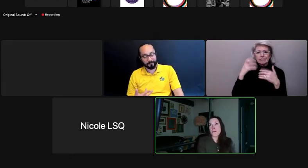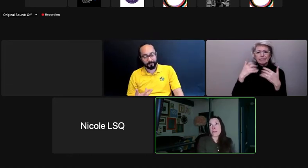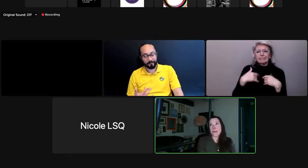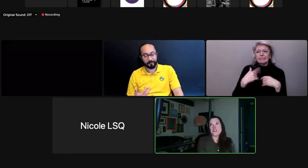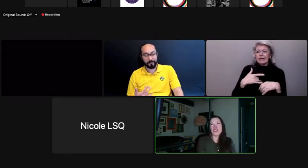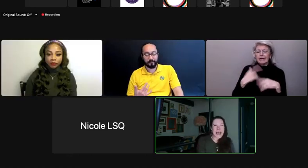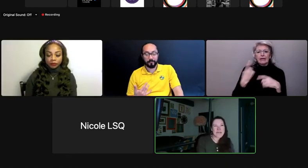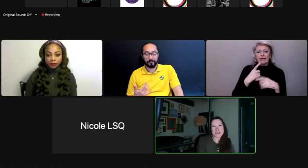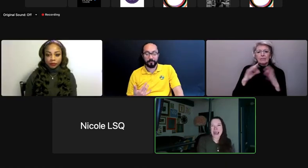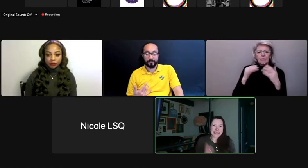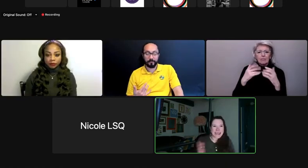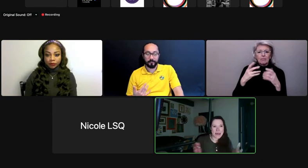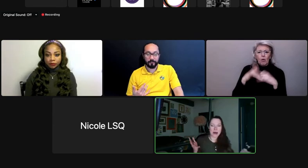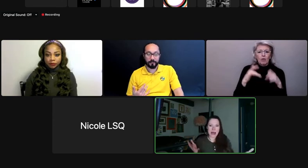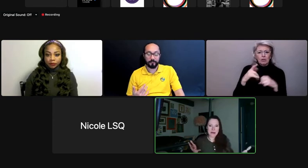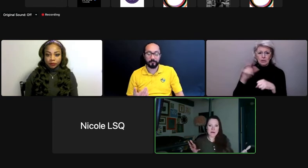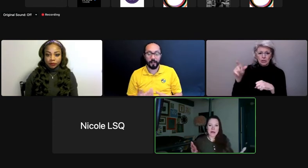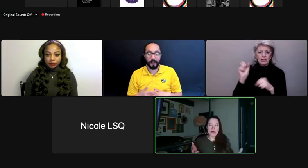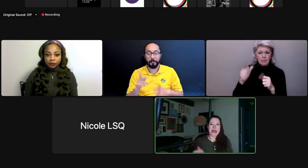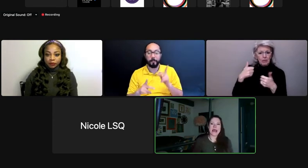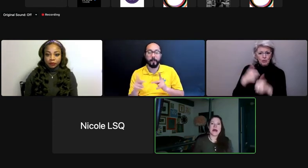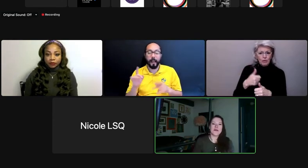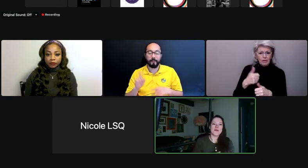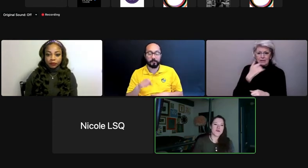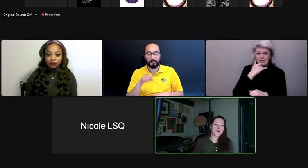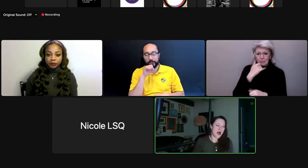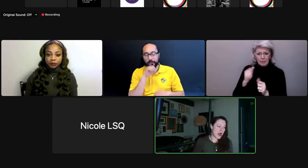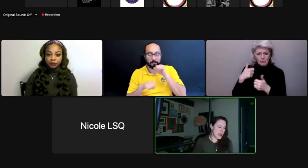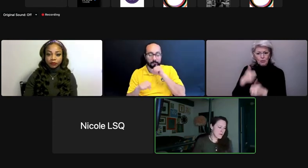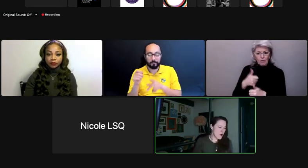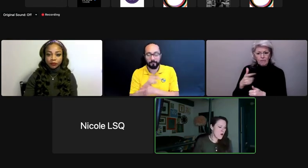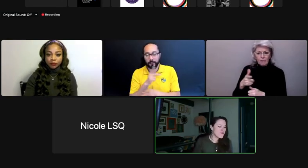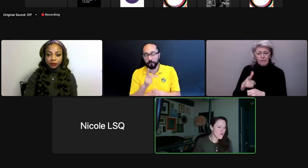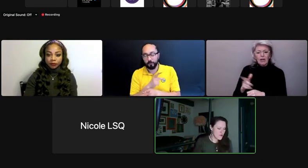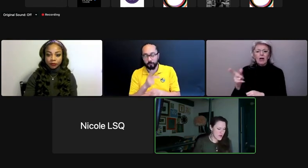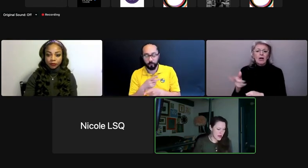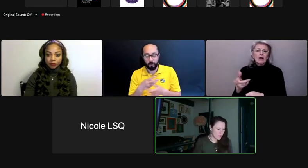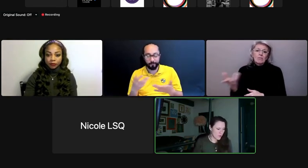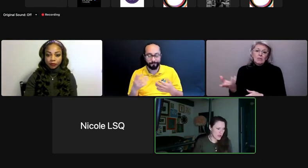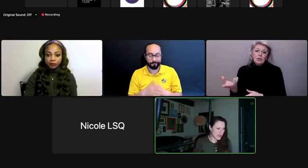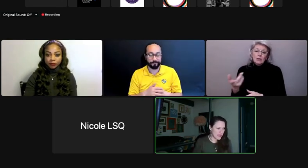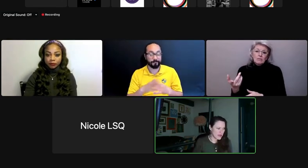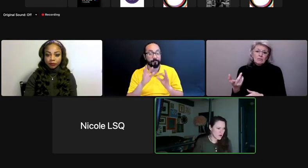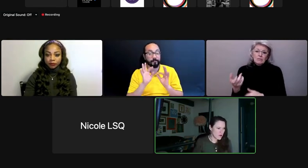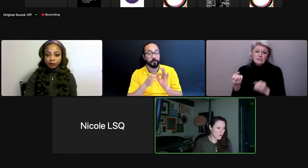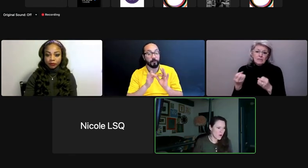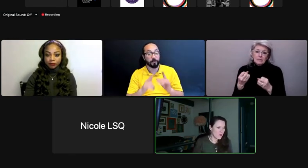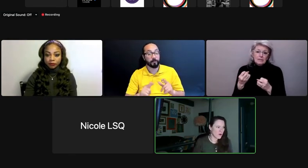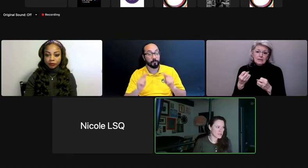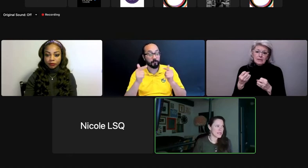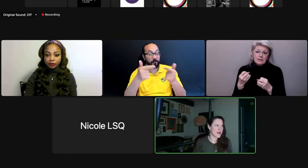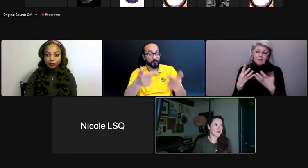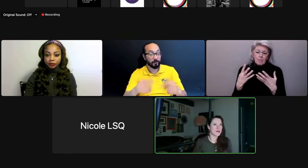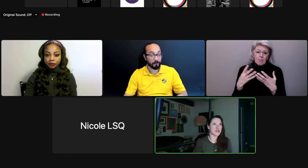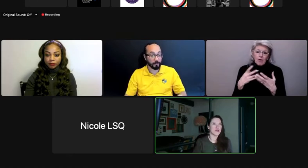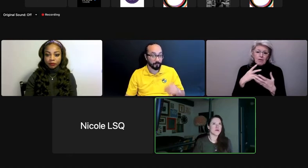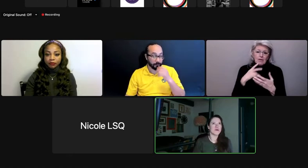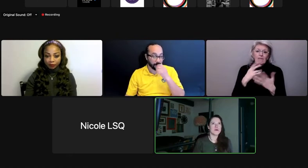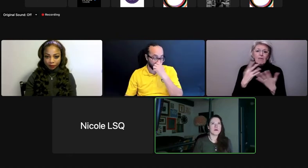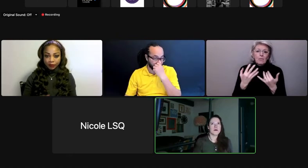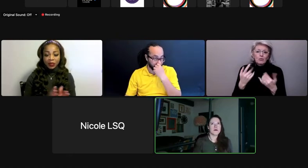que tu es en mesure de suivre ce qui se passe et puis bon il n'avait pas tout à fait les outils nécessaires